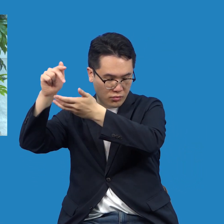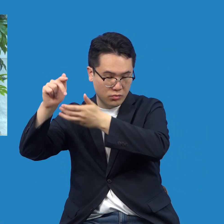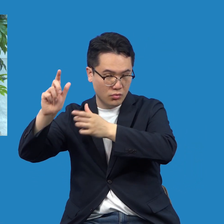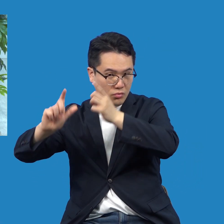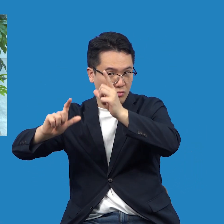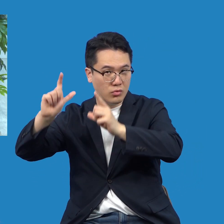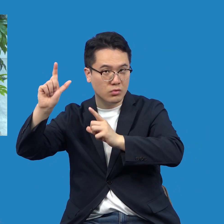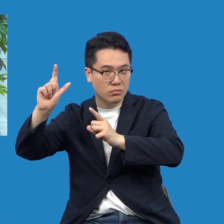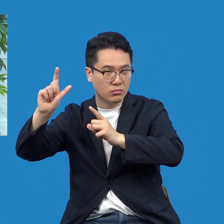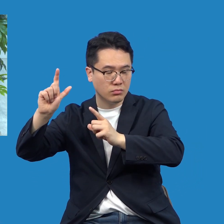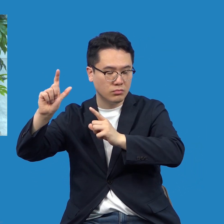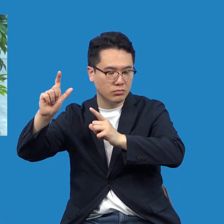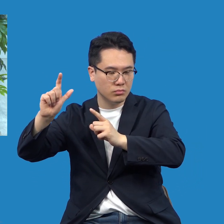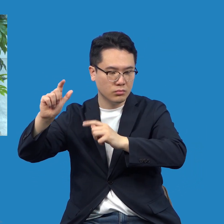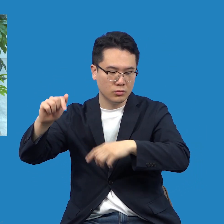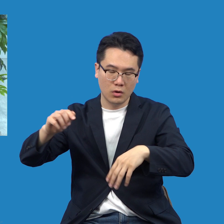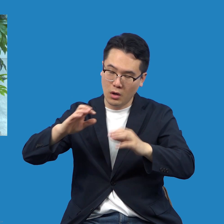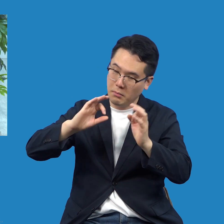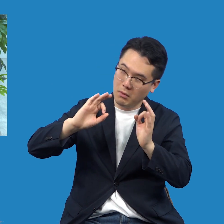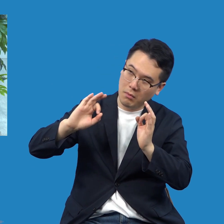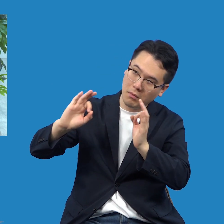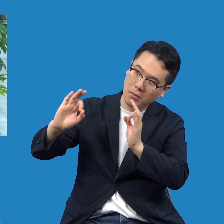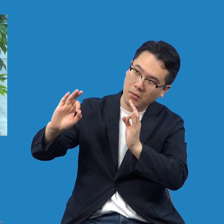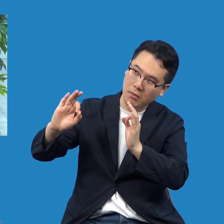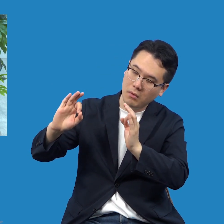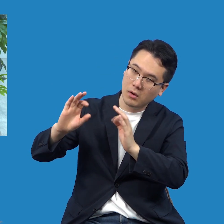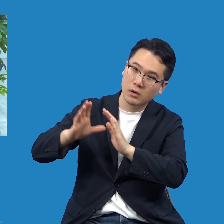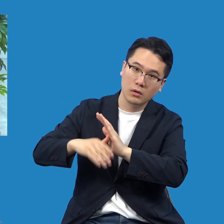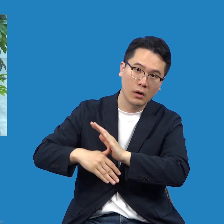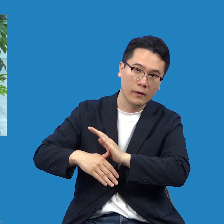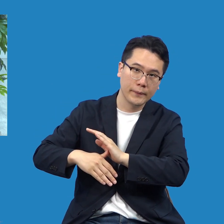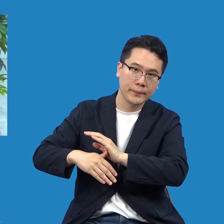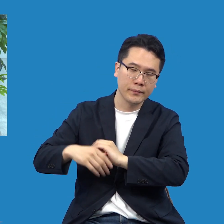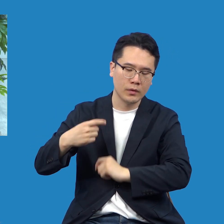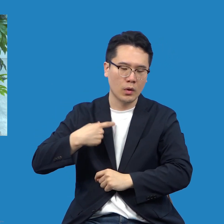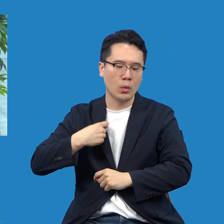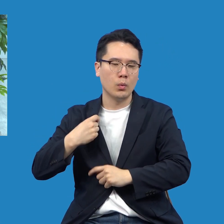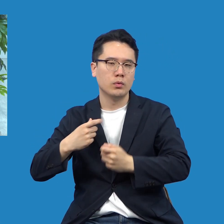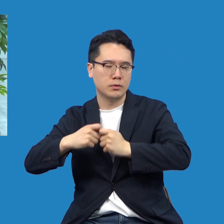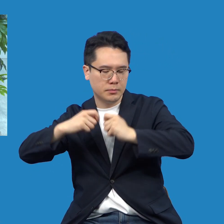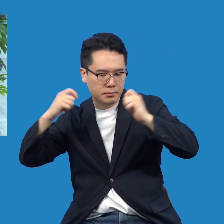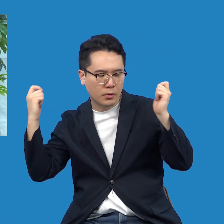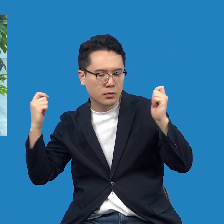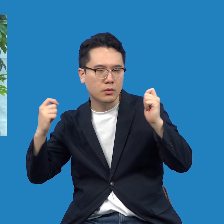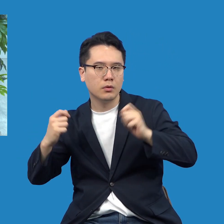엘리사에게 겉옷을 벗어서 던지고 올라갔죠.